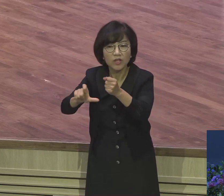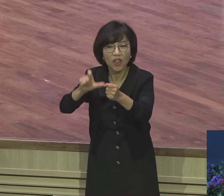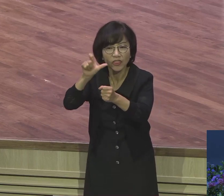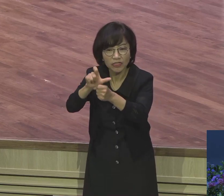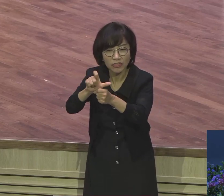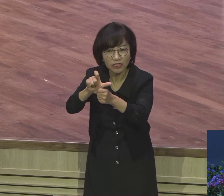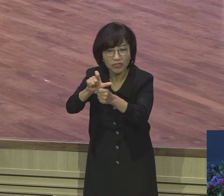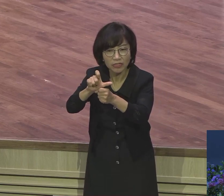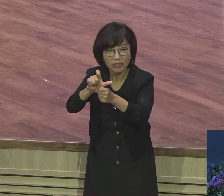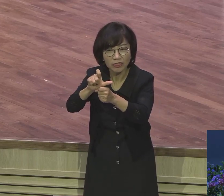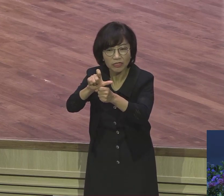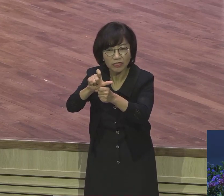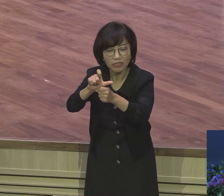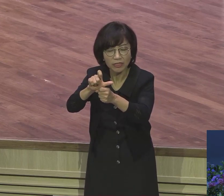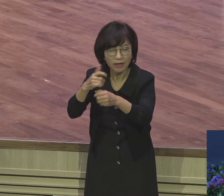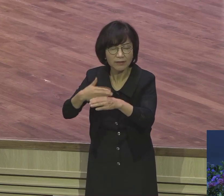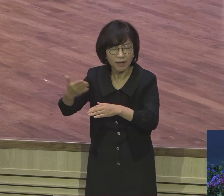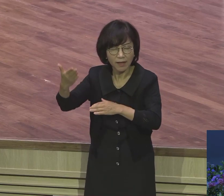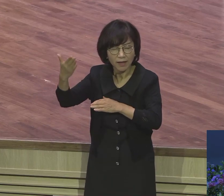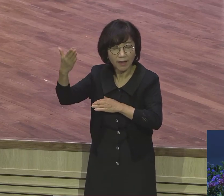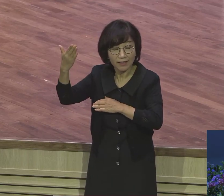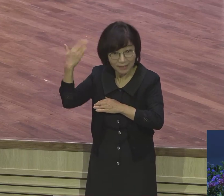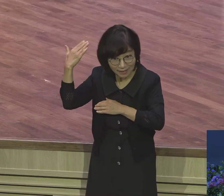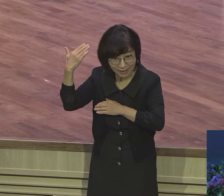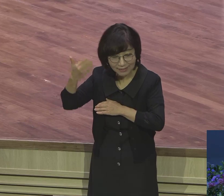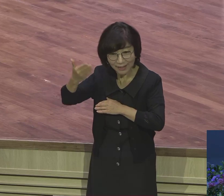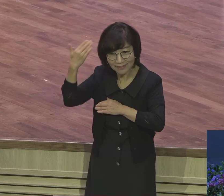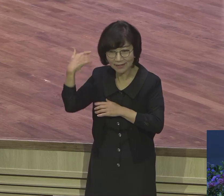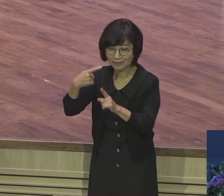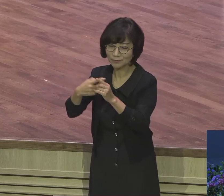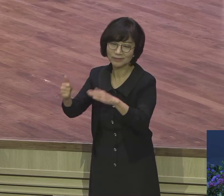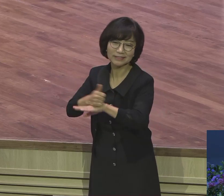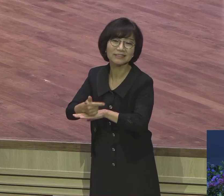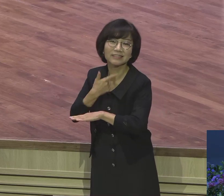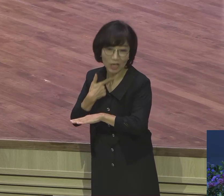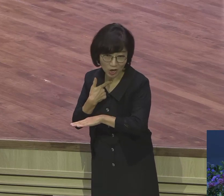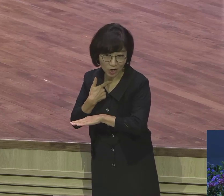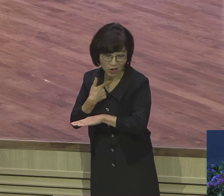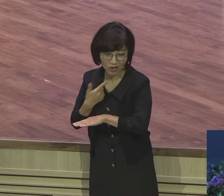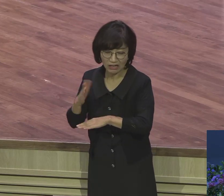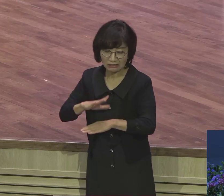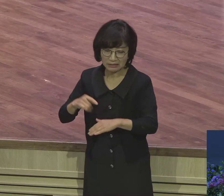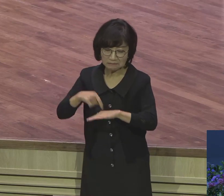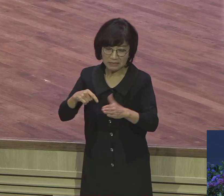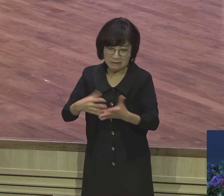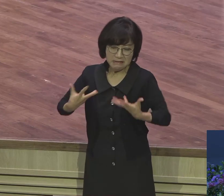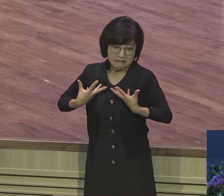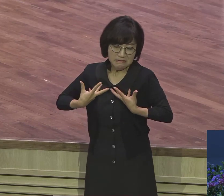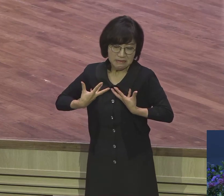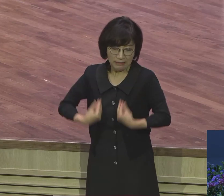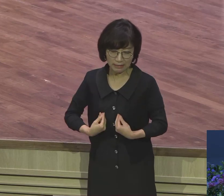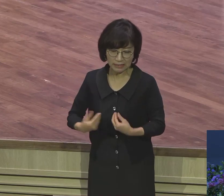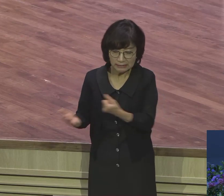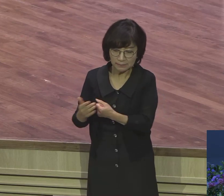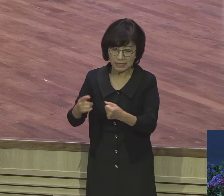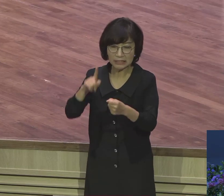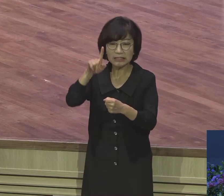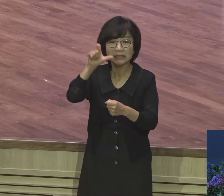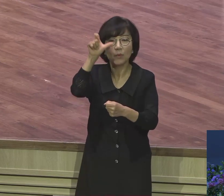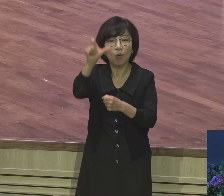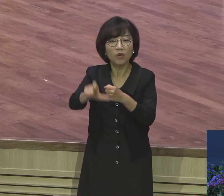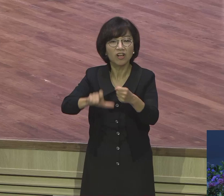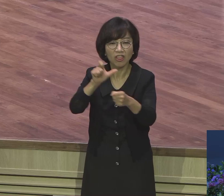교회 등록했는데 날 데려온 사람이 사람 통해 시험 들어서 자기를 전도한 사람 통해 시험 들어서